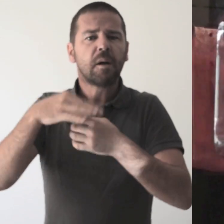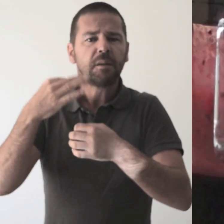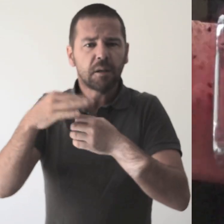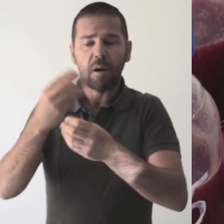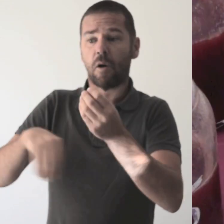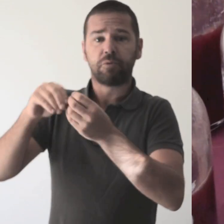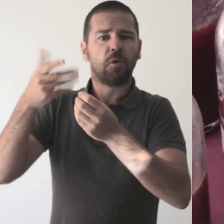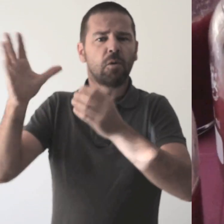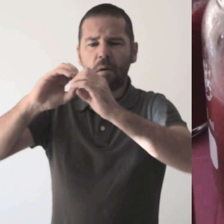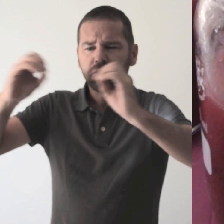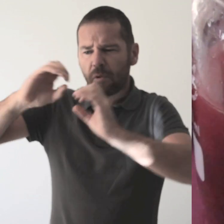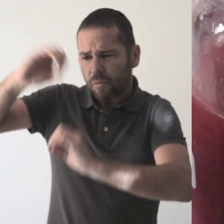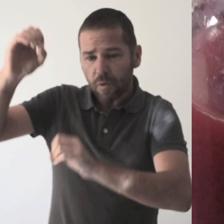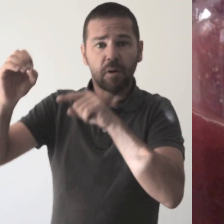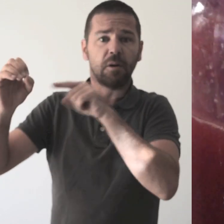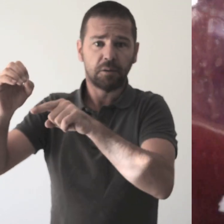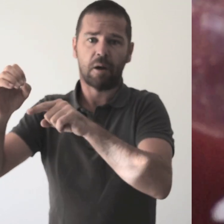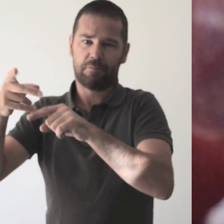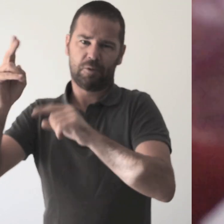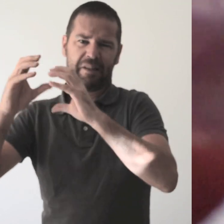assimiler au tanin.